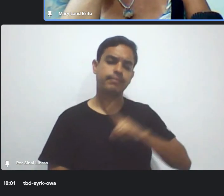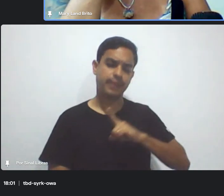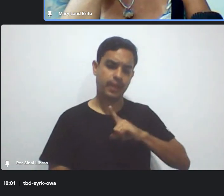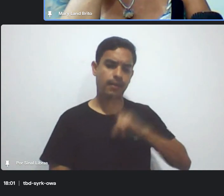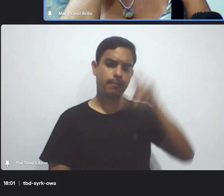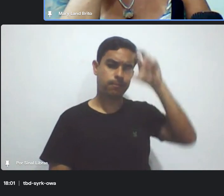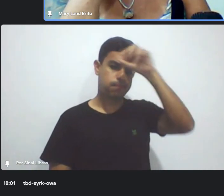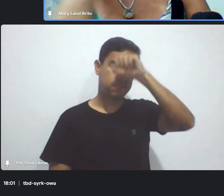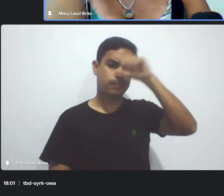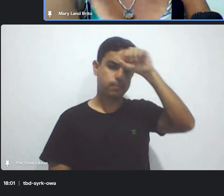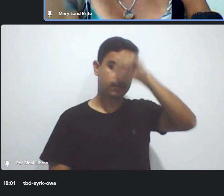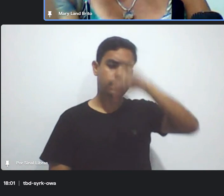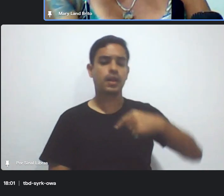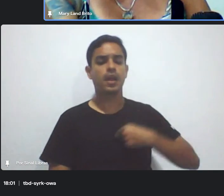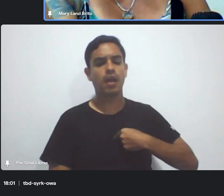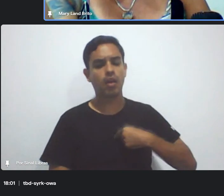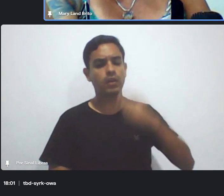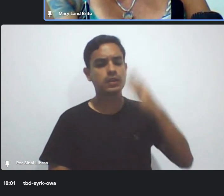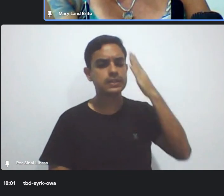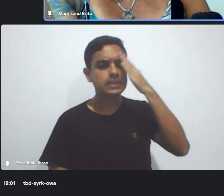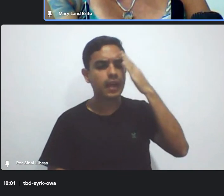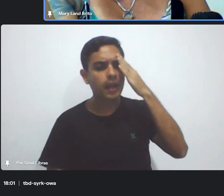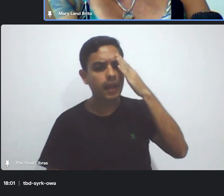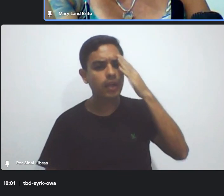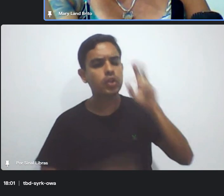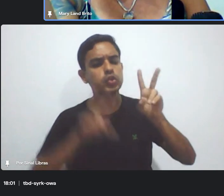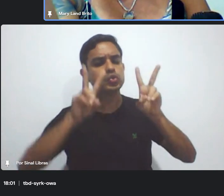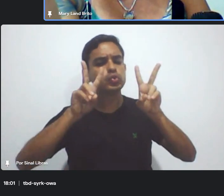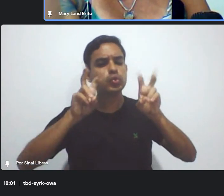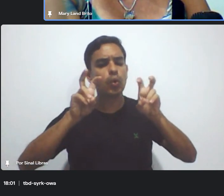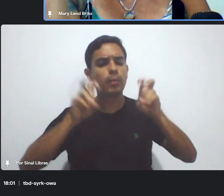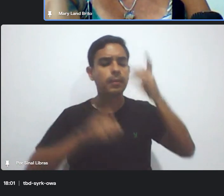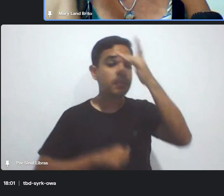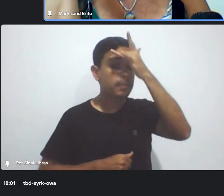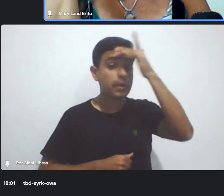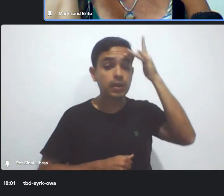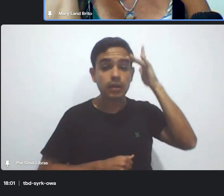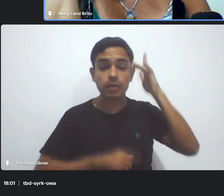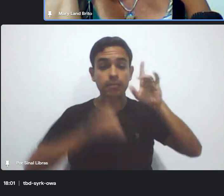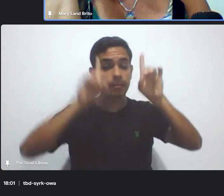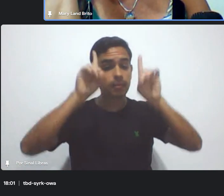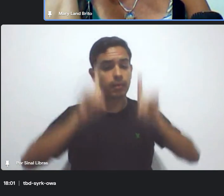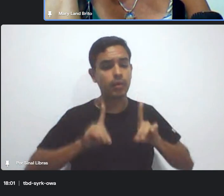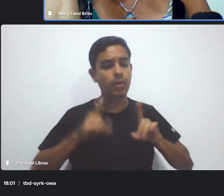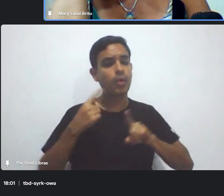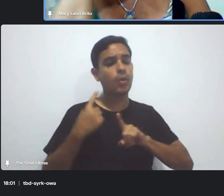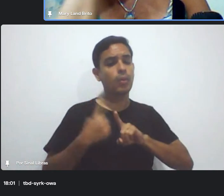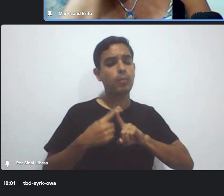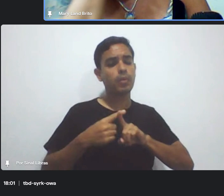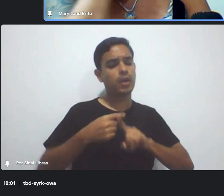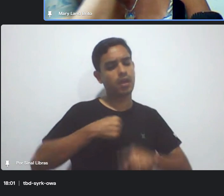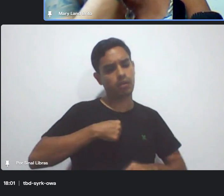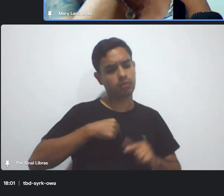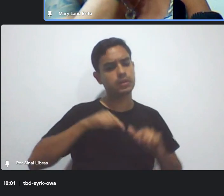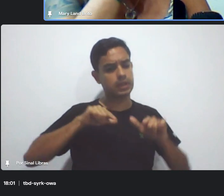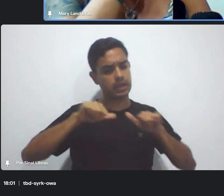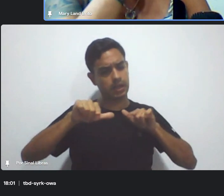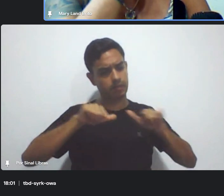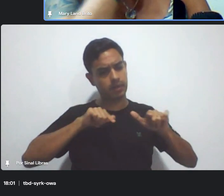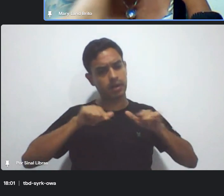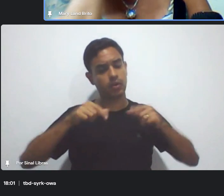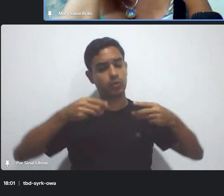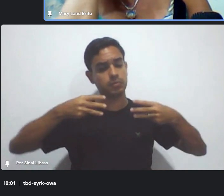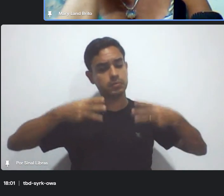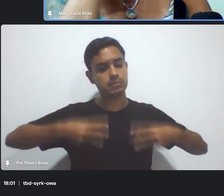Sei várias coisas, um pouco mais em relação à pessoa com deficiência, gente, porque eu trabalhei no Ministério de Direitos Humanos nessa parte da pessoa com